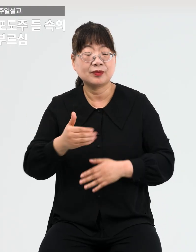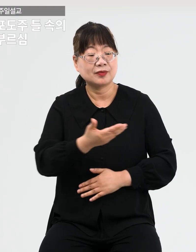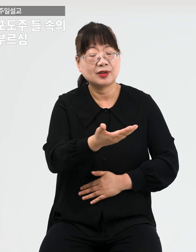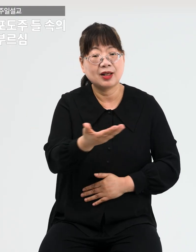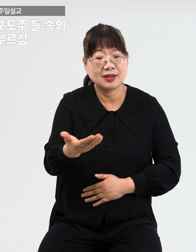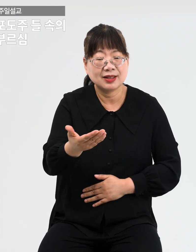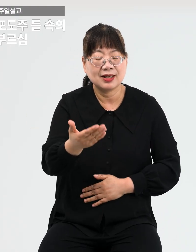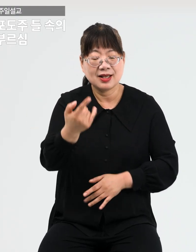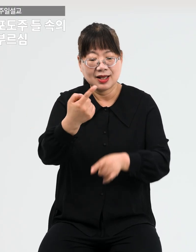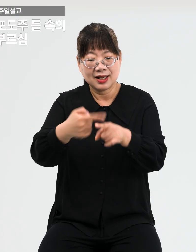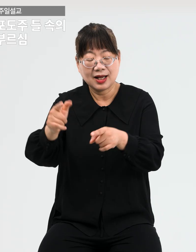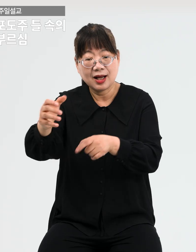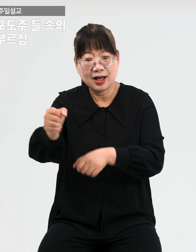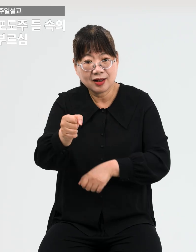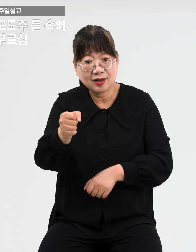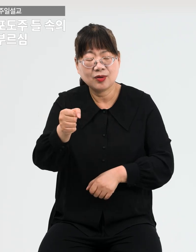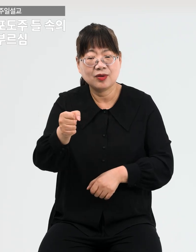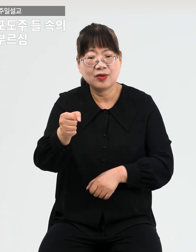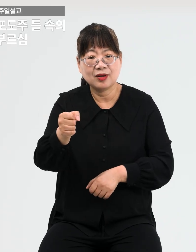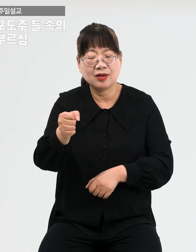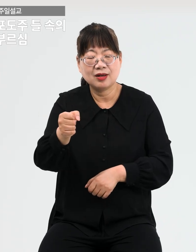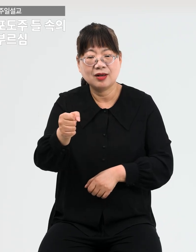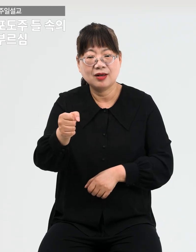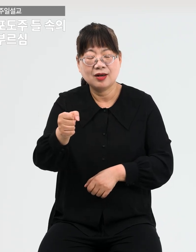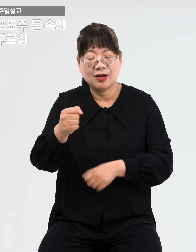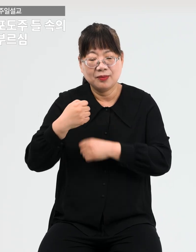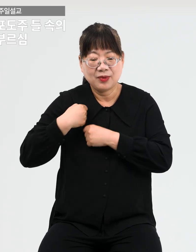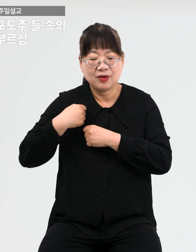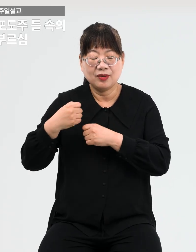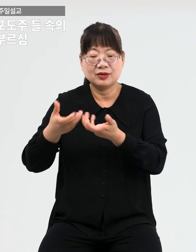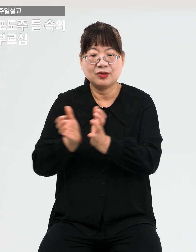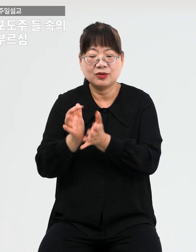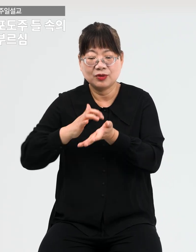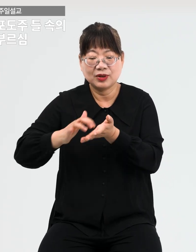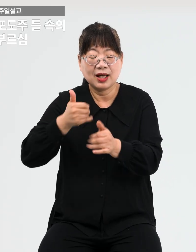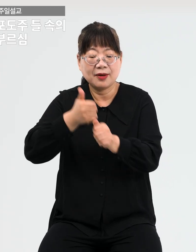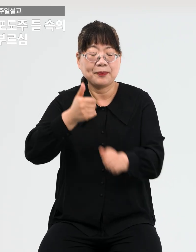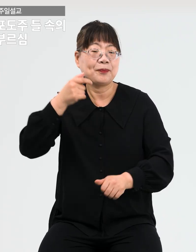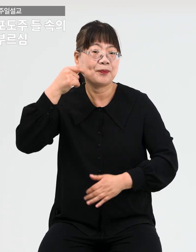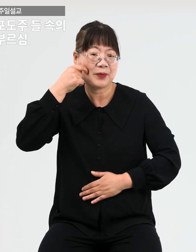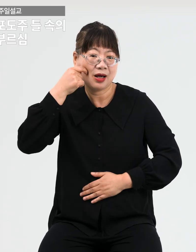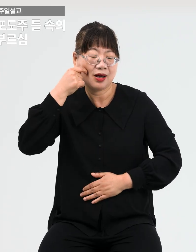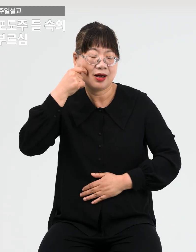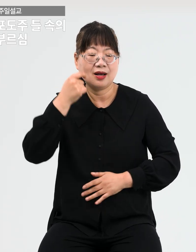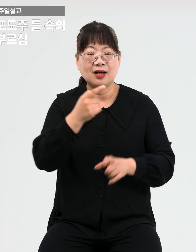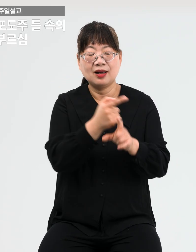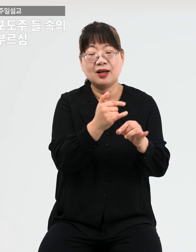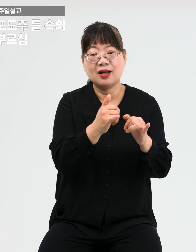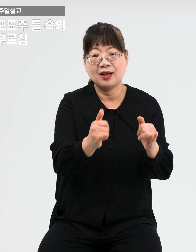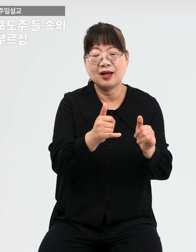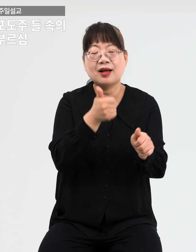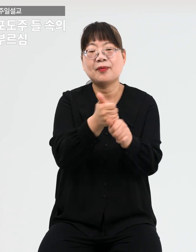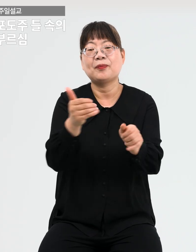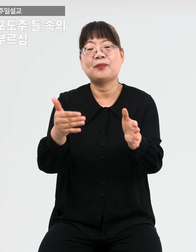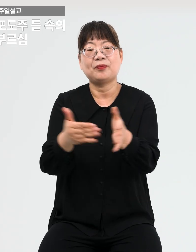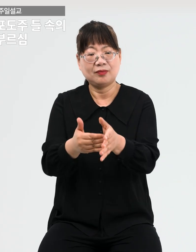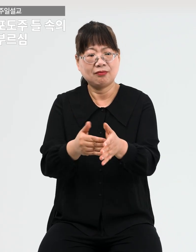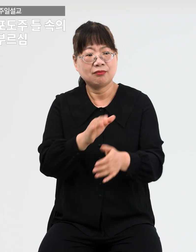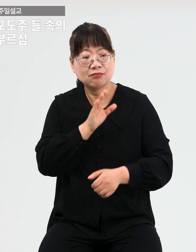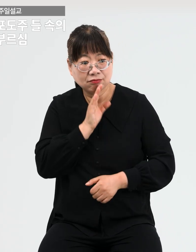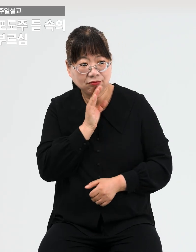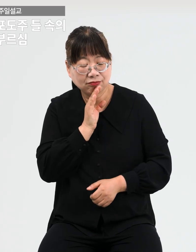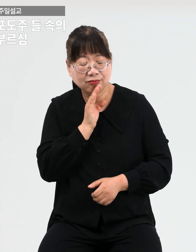너희들이 칼로 병력의 숫자로 이길 수 없었던 대적을 승리케 했지